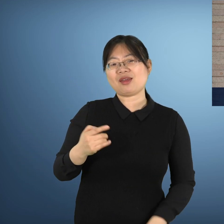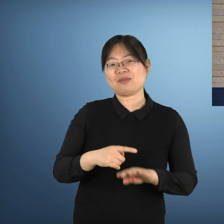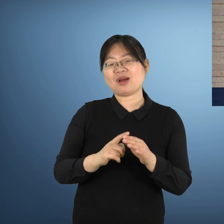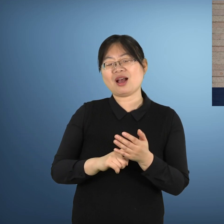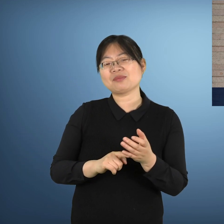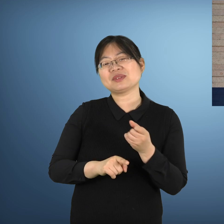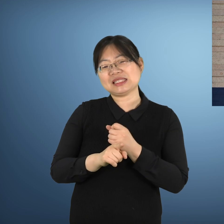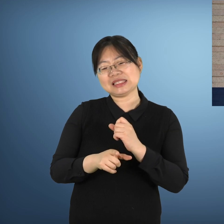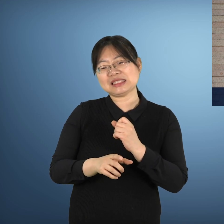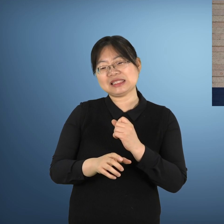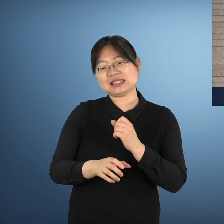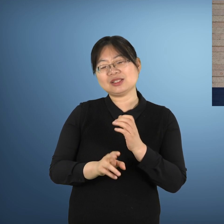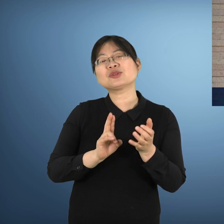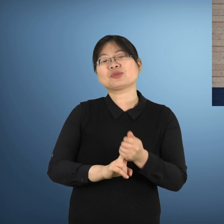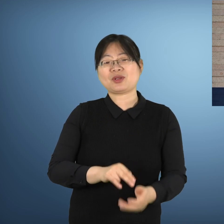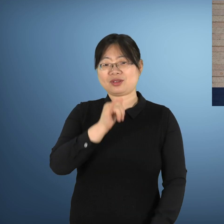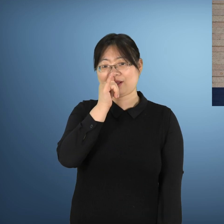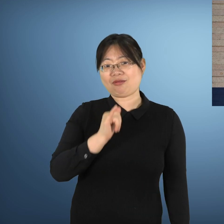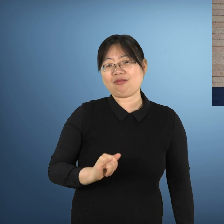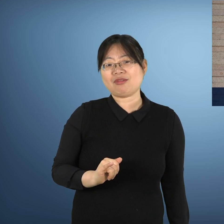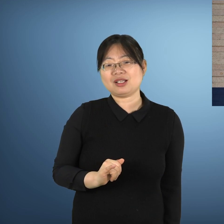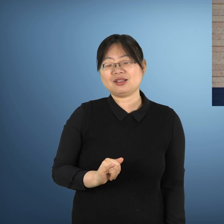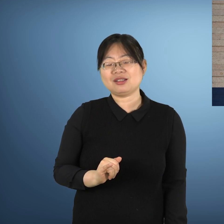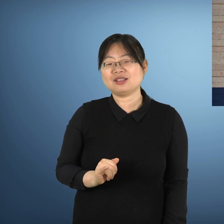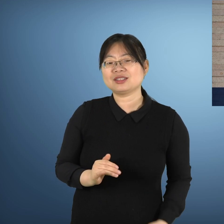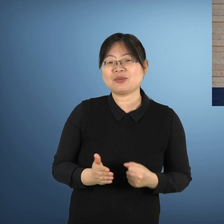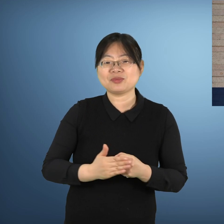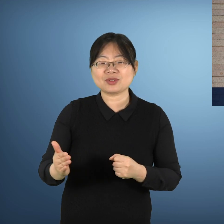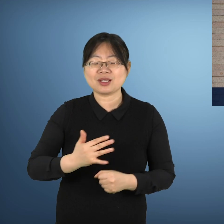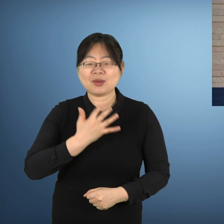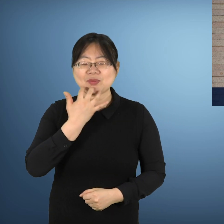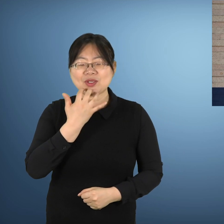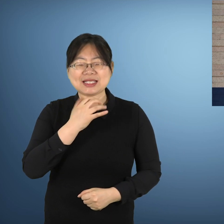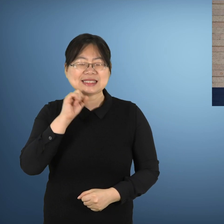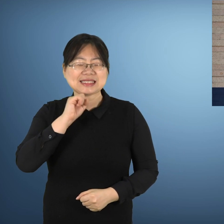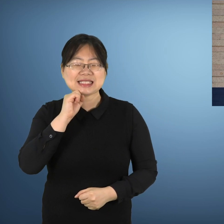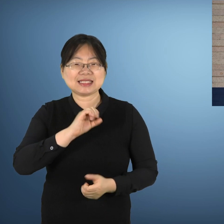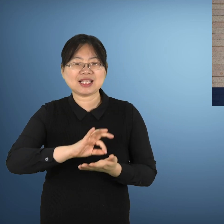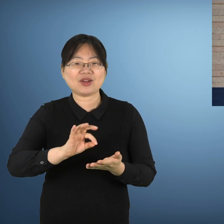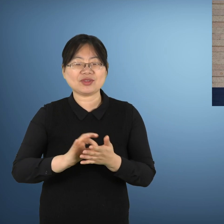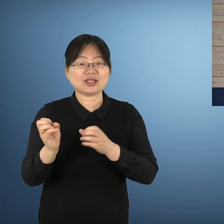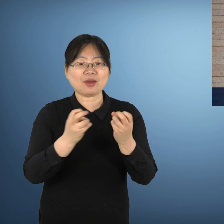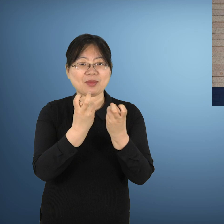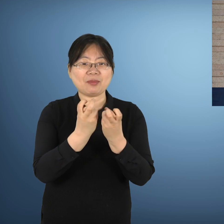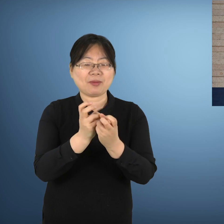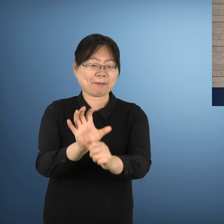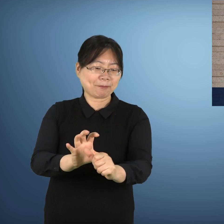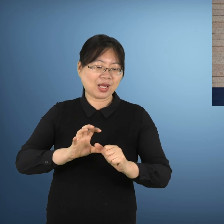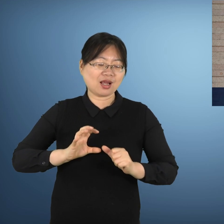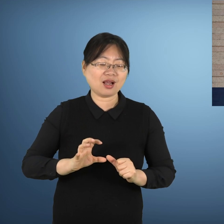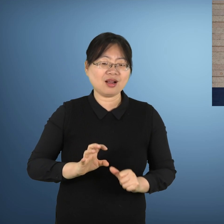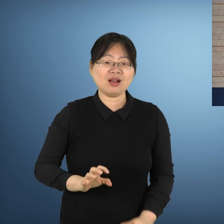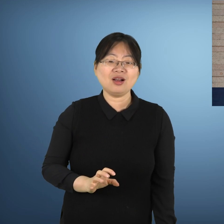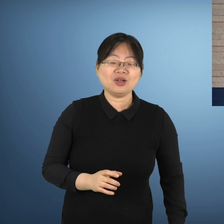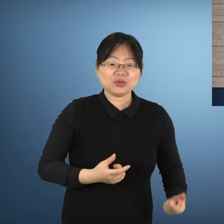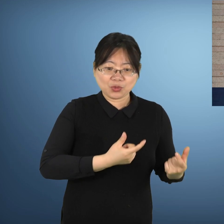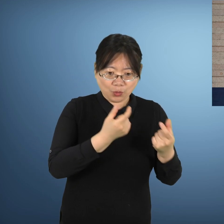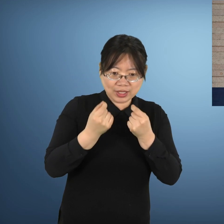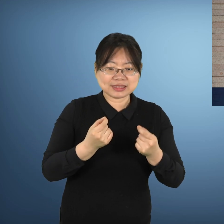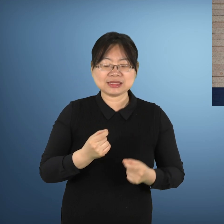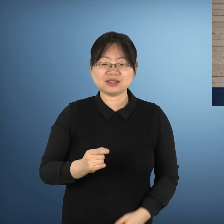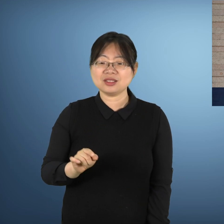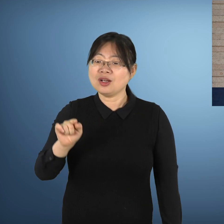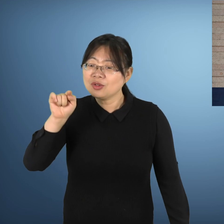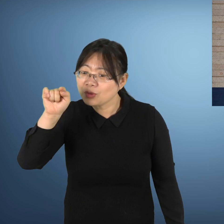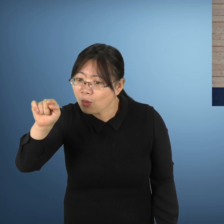사실은 담겨져 있는 거예요. 그래서 베드로가 즐겨 쓰던 화법을 통해서 네가 이 사람들이